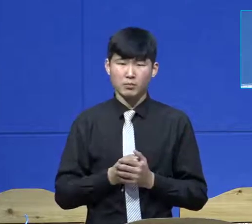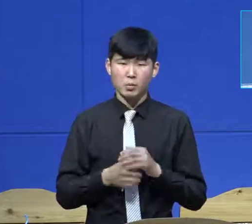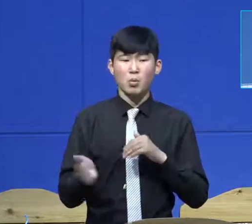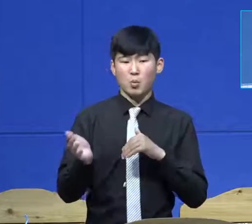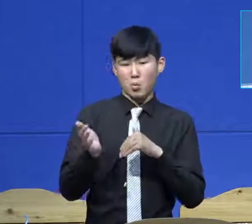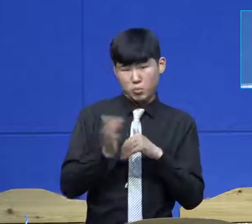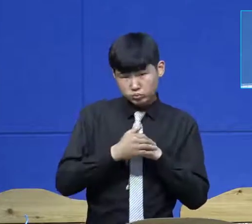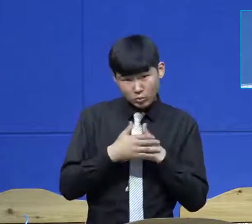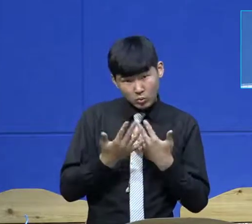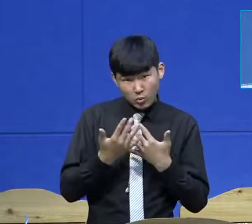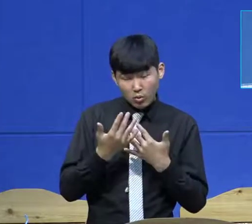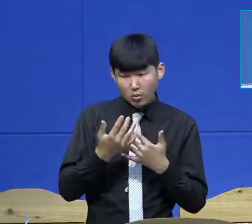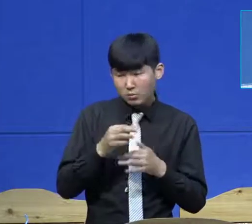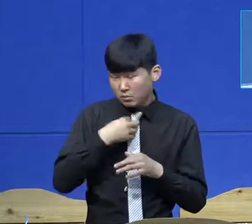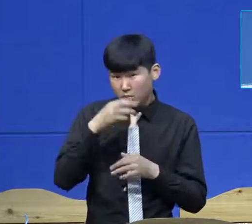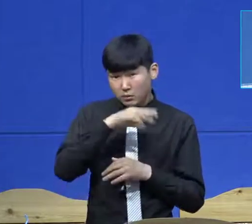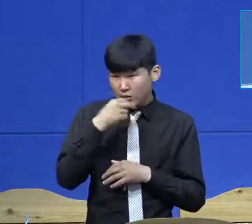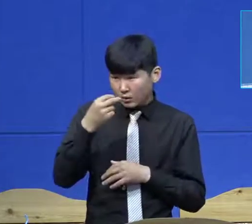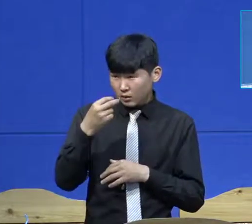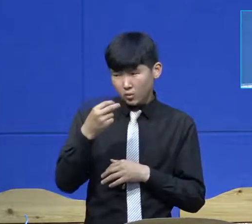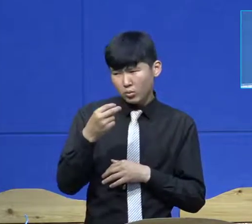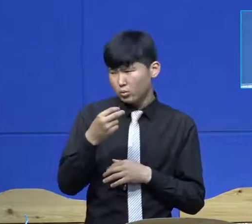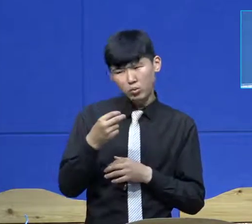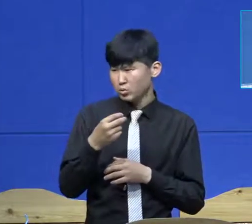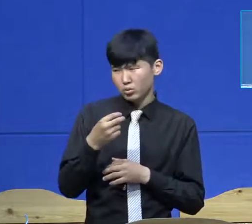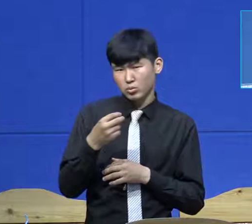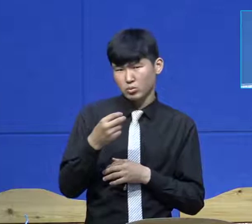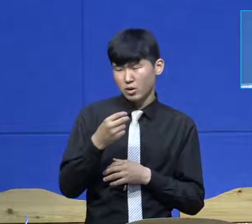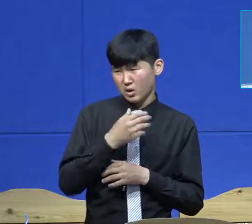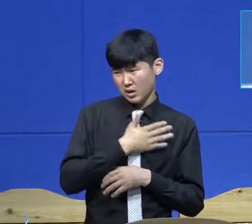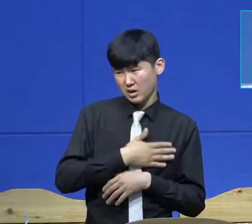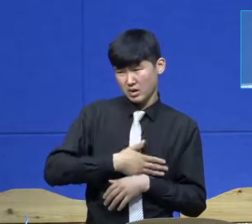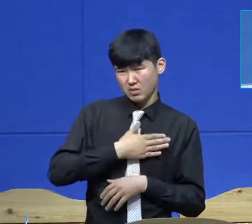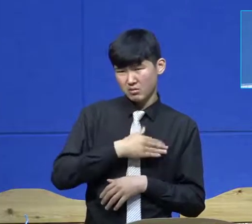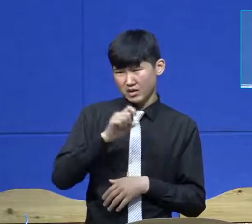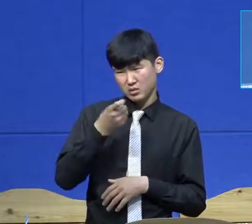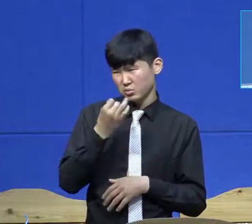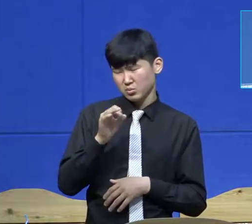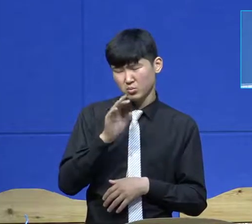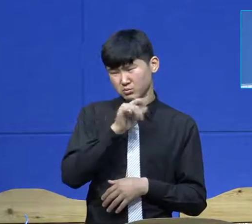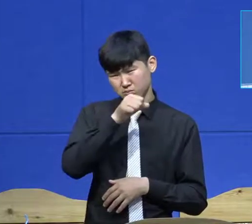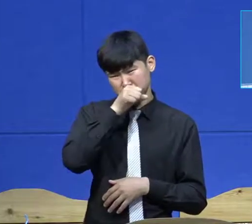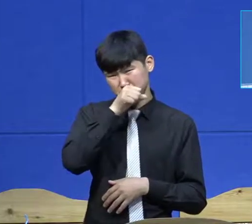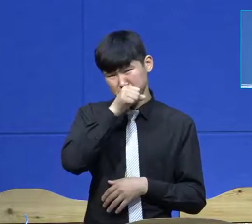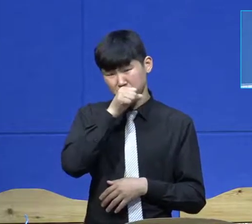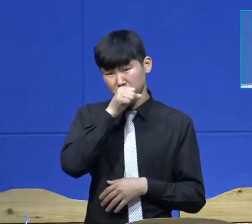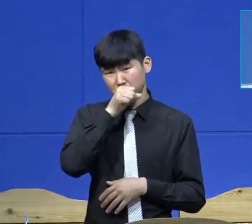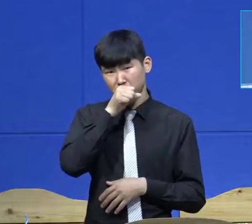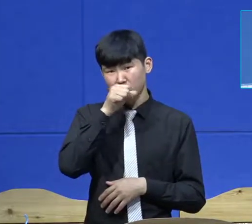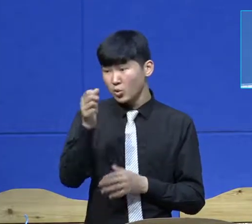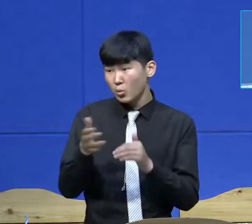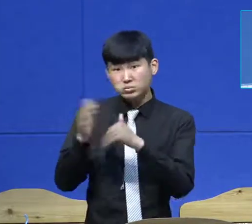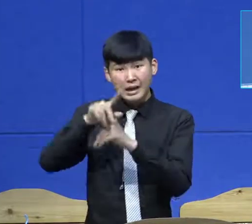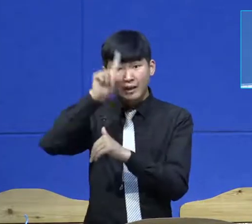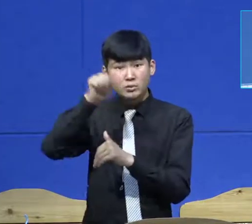үхсэн байдг юм уу? Тимэрхүү зүйлсүүдийг хараад хөө ямар хайрын хүн аз хүн бэ? Энэ үхэж байгаа нь асуудал